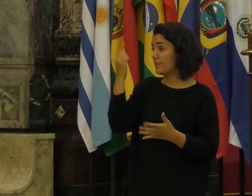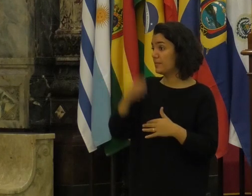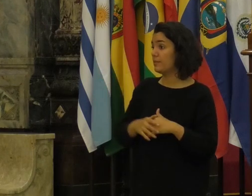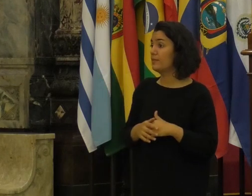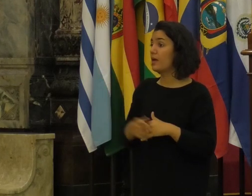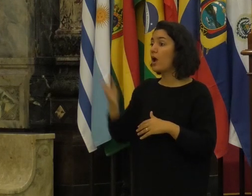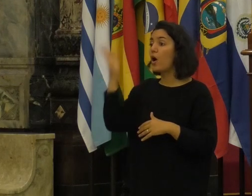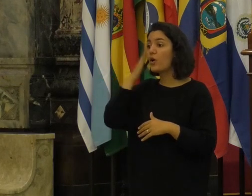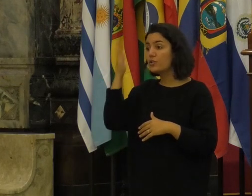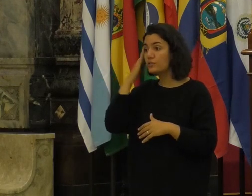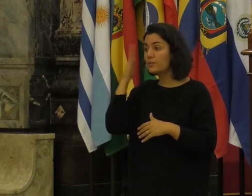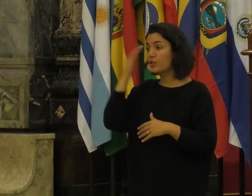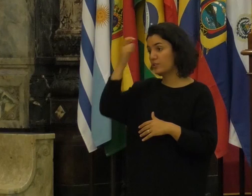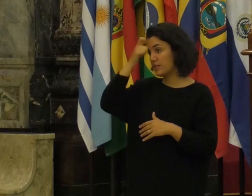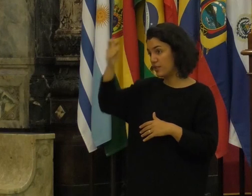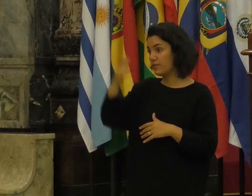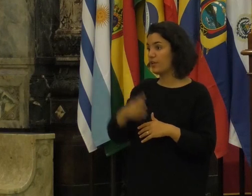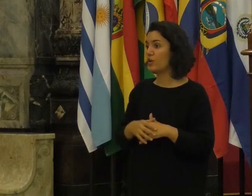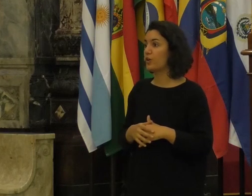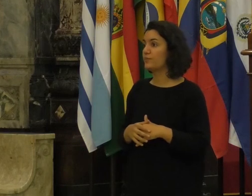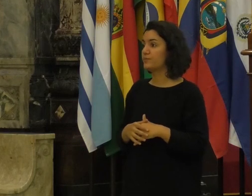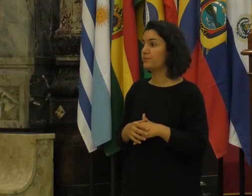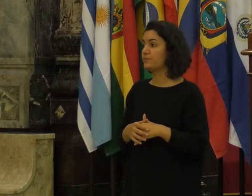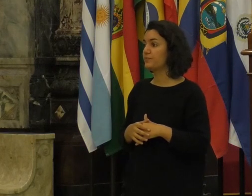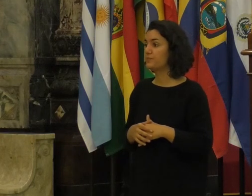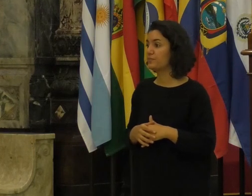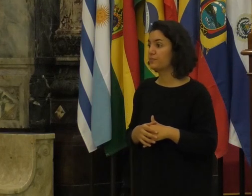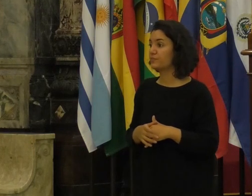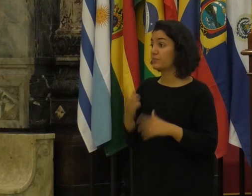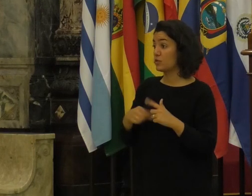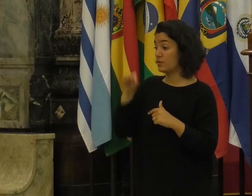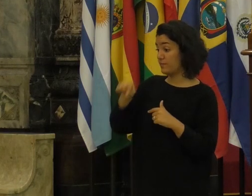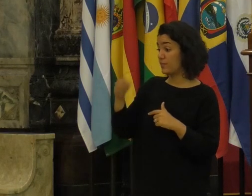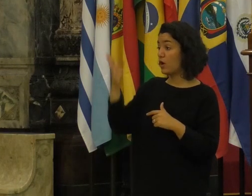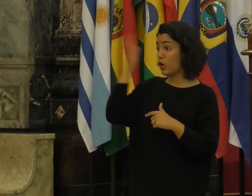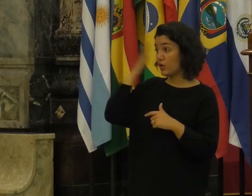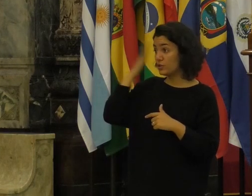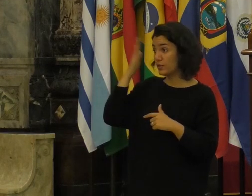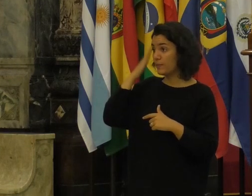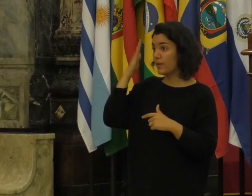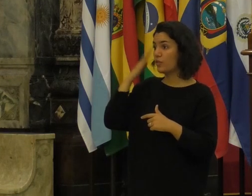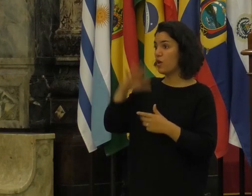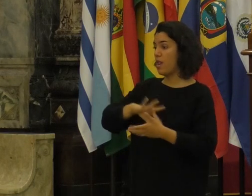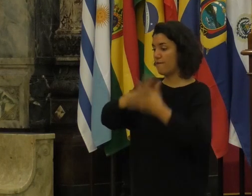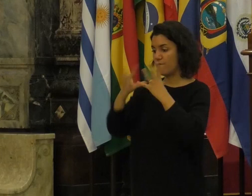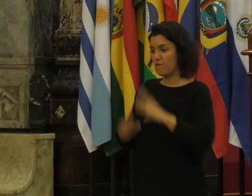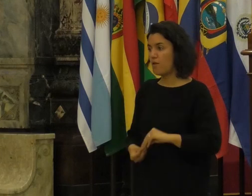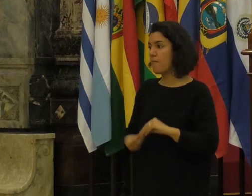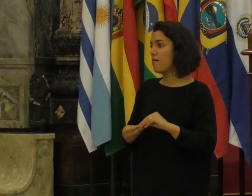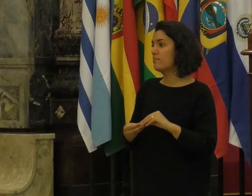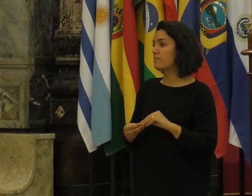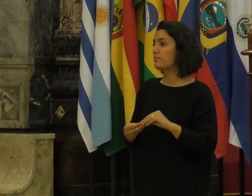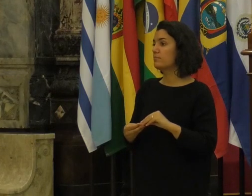de conocimiento científico. Es decir, un conocimiento que desde el modelo más